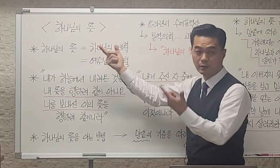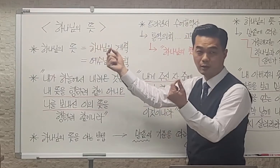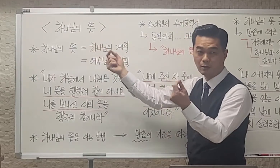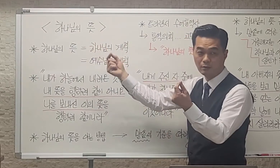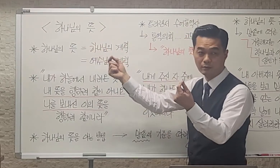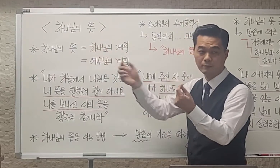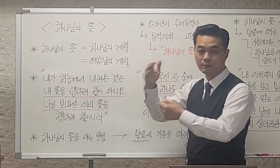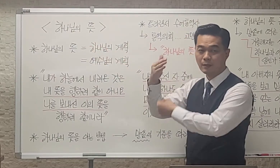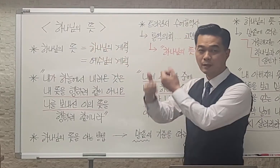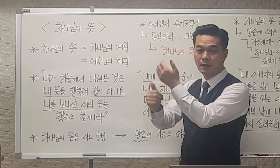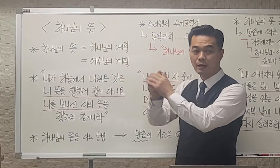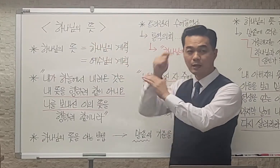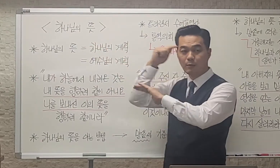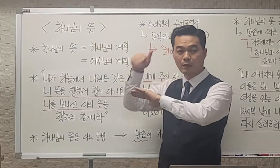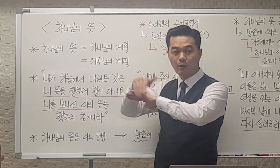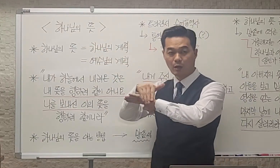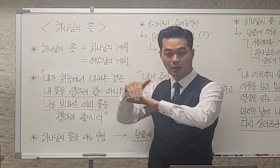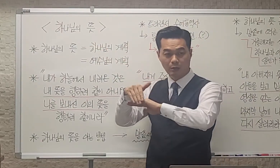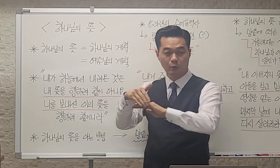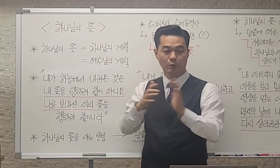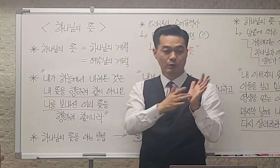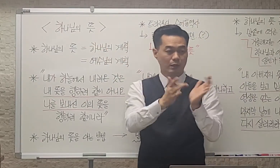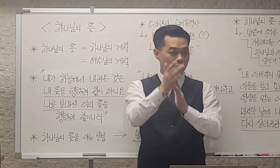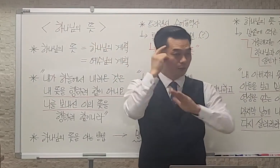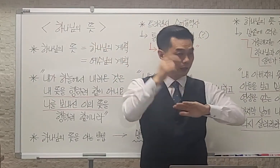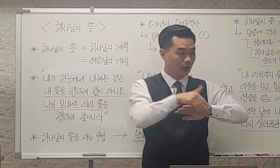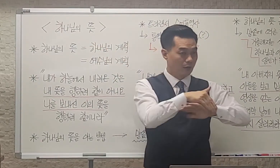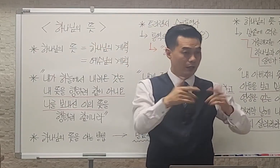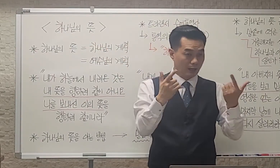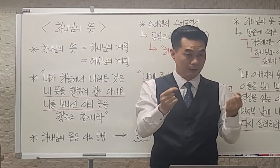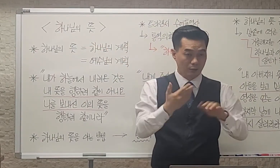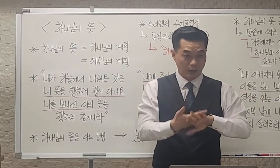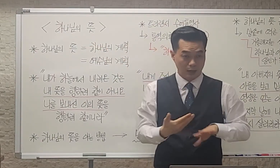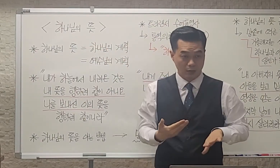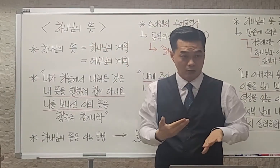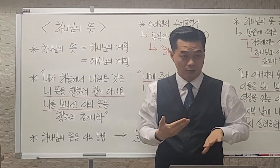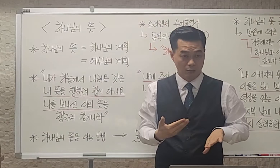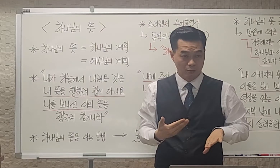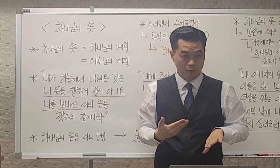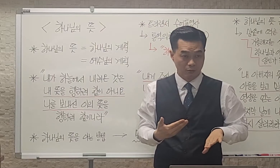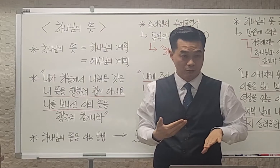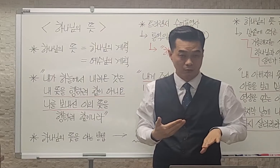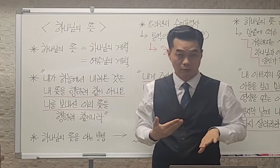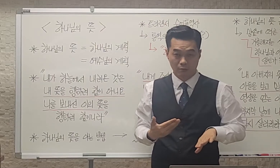똑같아요. 하나님의 계획하고 예수님의 계획이 같아요, 달라요?